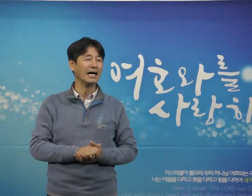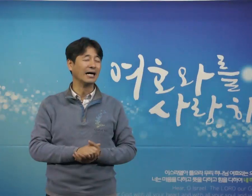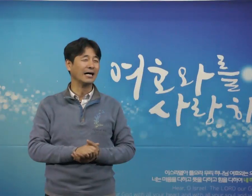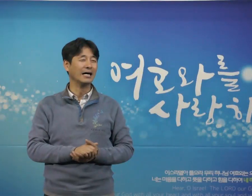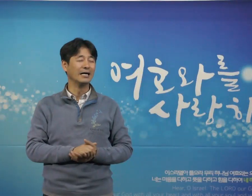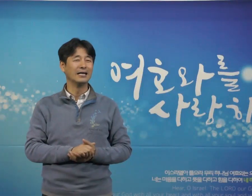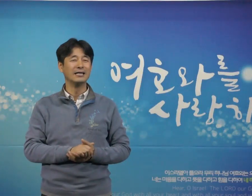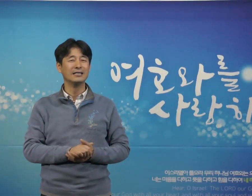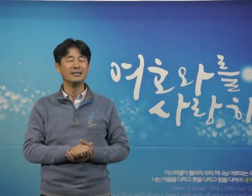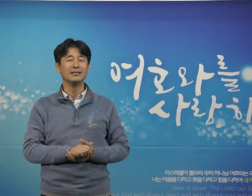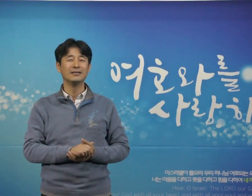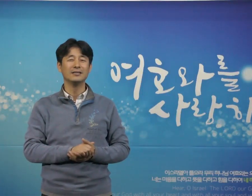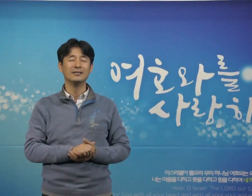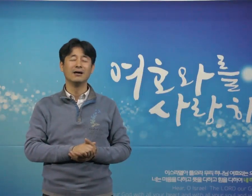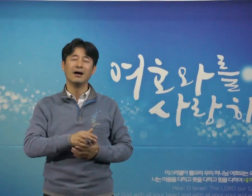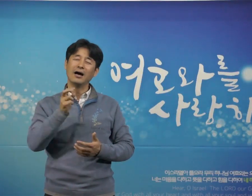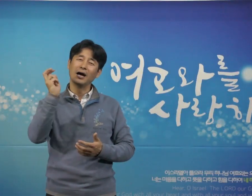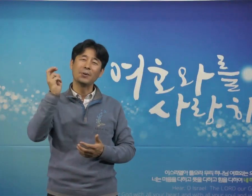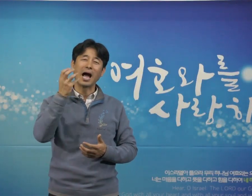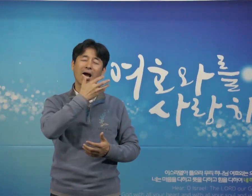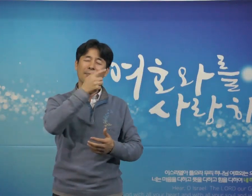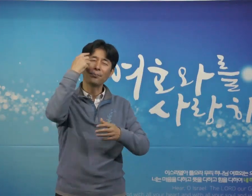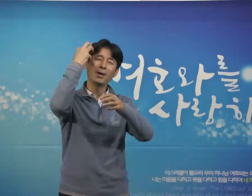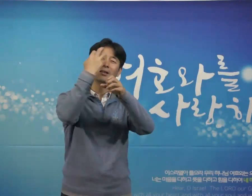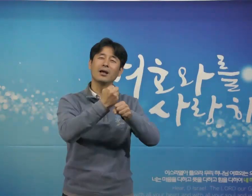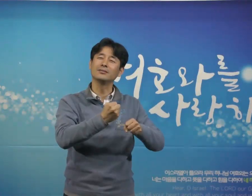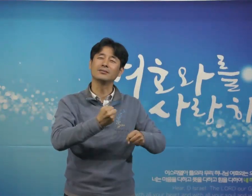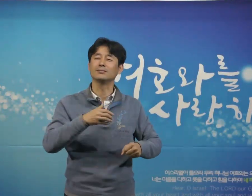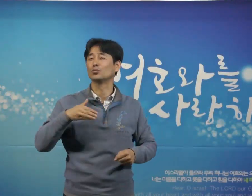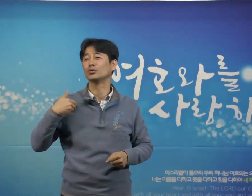그게 농인과 청인의 차이인가라는 생각도 해봅니다.